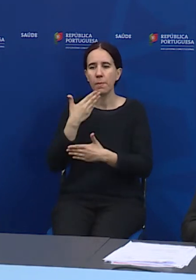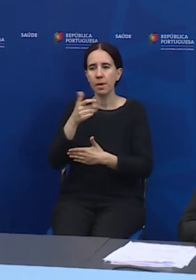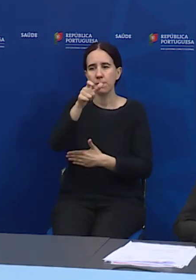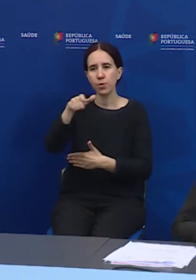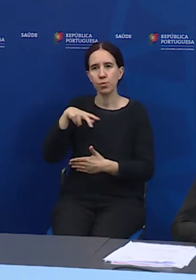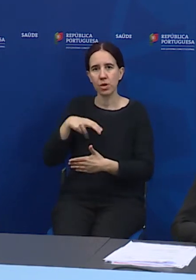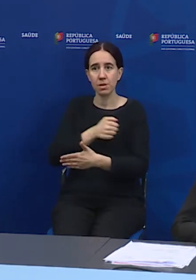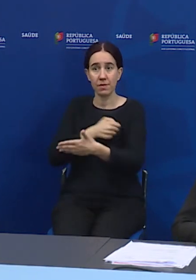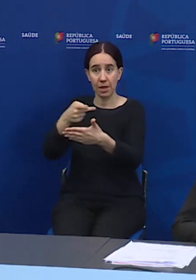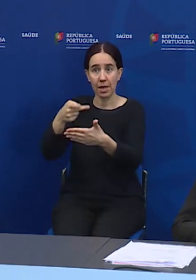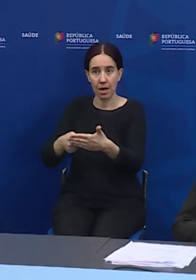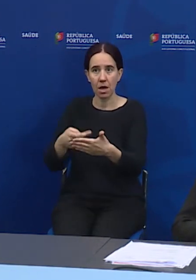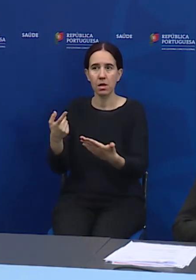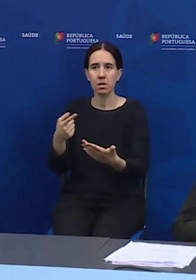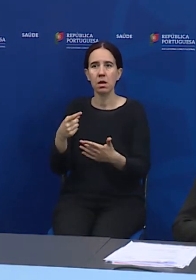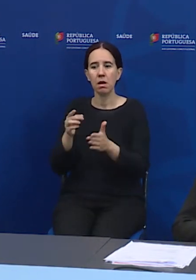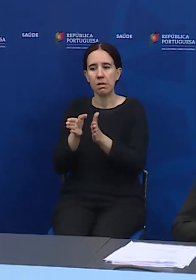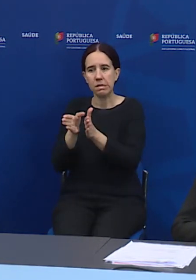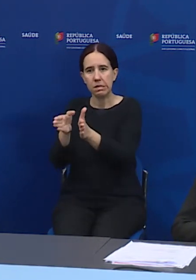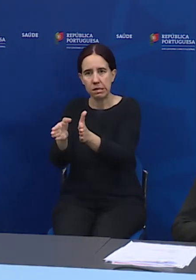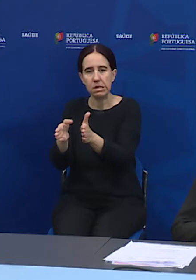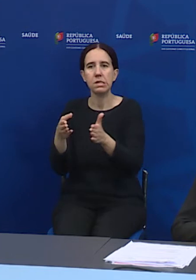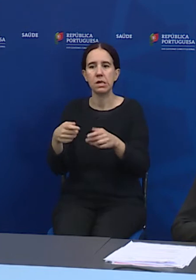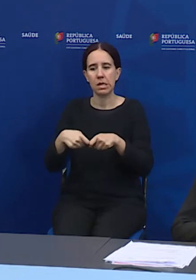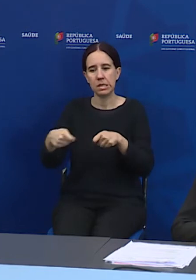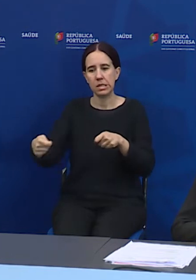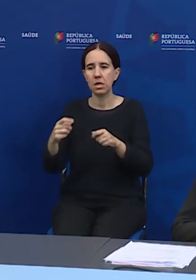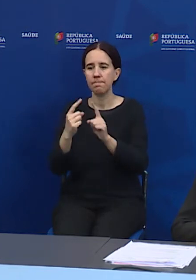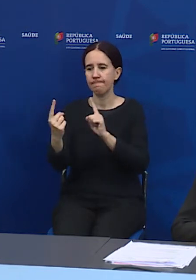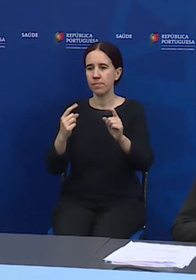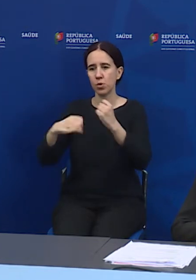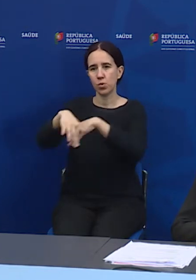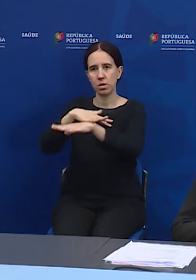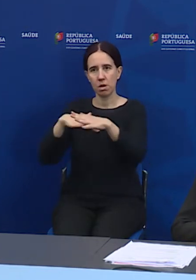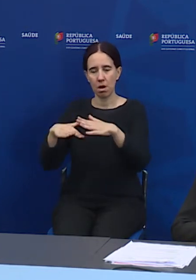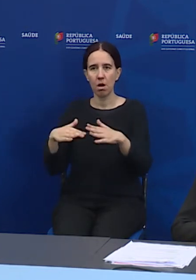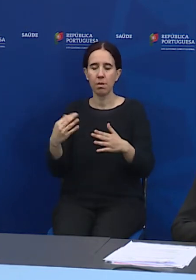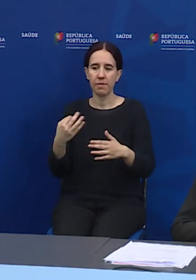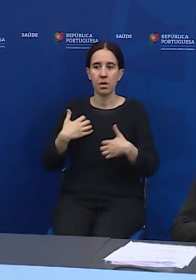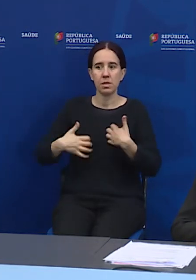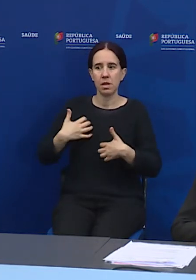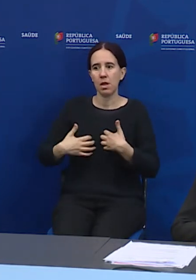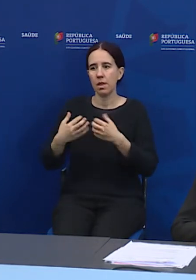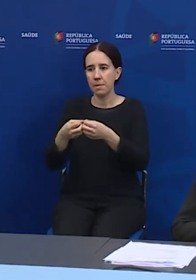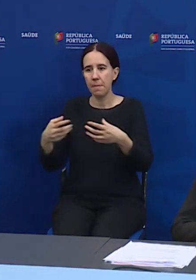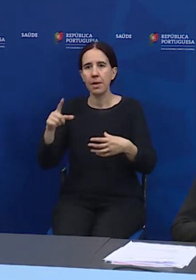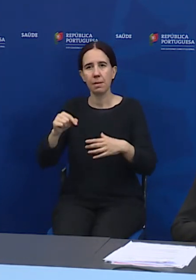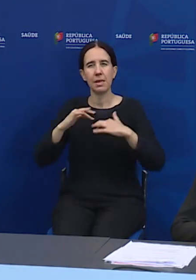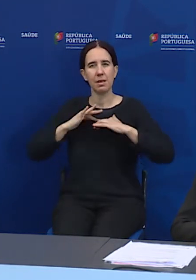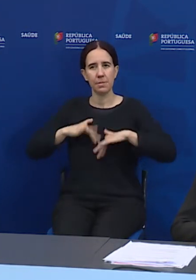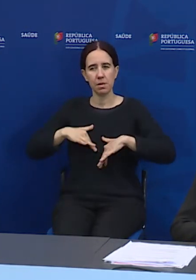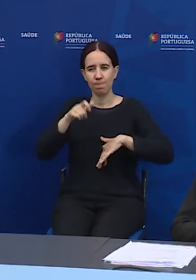pedido aos portugueses que ficam em casa confinados distanciamento a social têm aumentado por isso a ansiedade e também a depressão